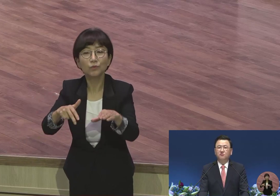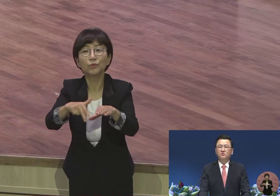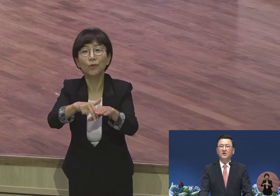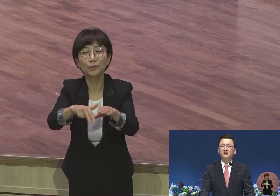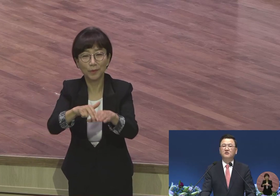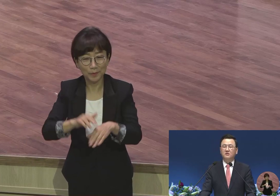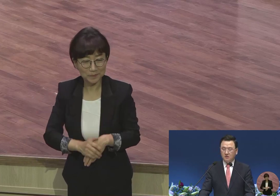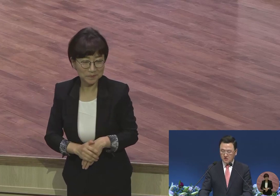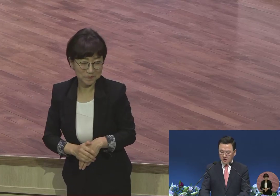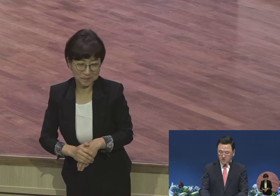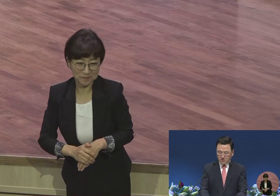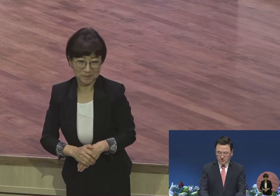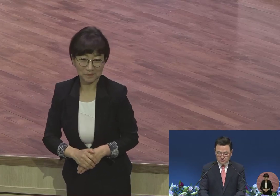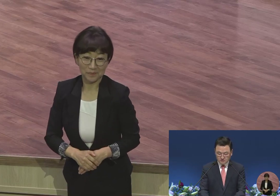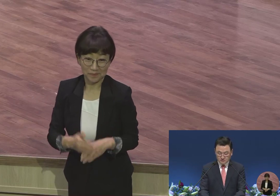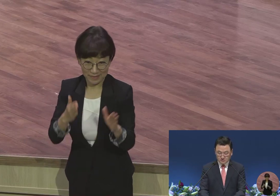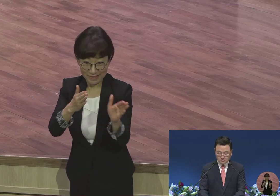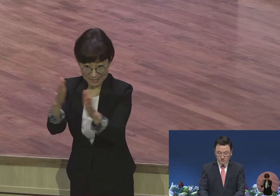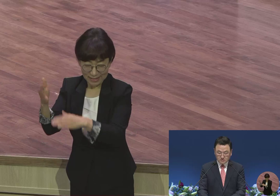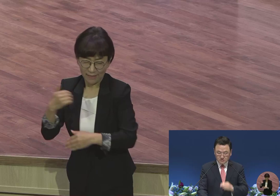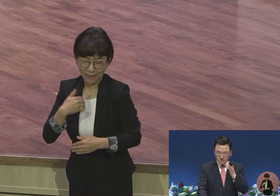제가 옛날에 중등부 아이들을 데리고